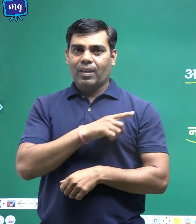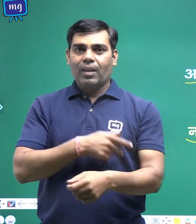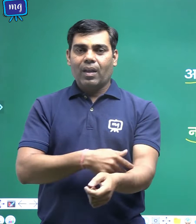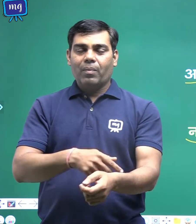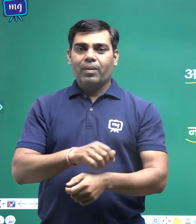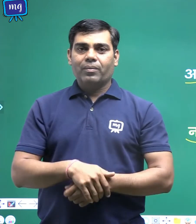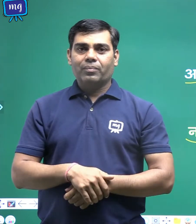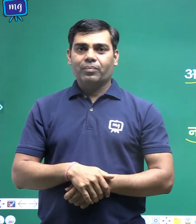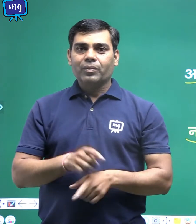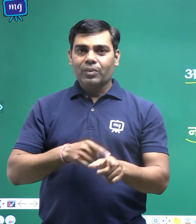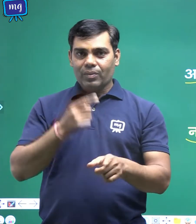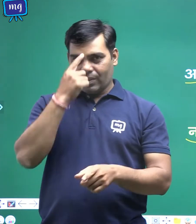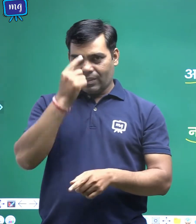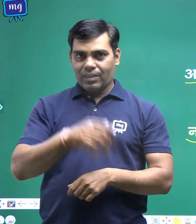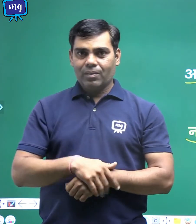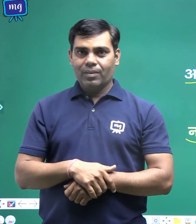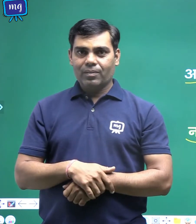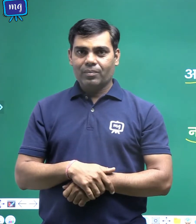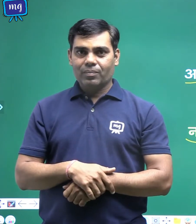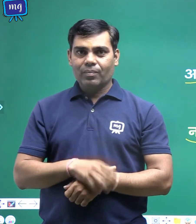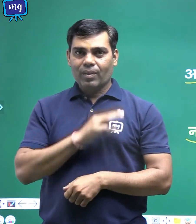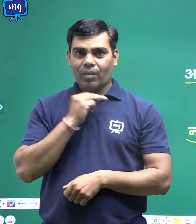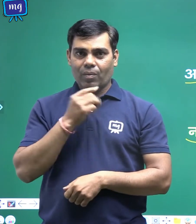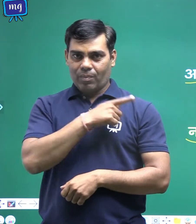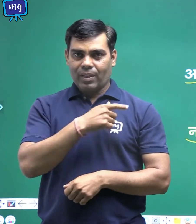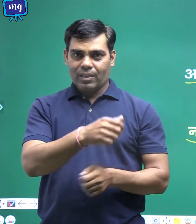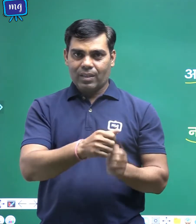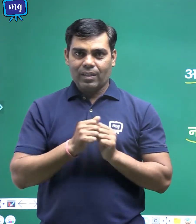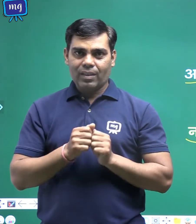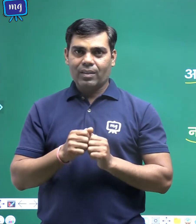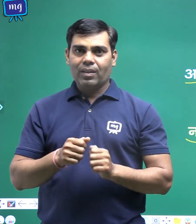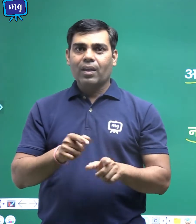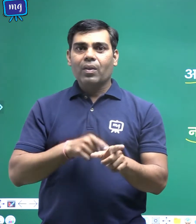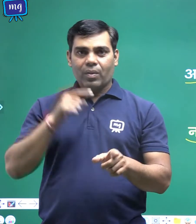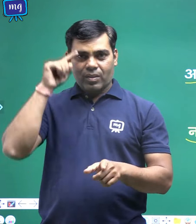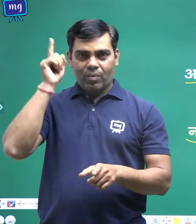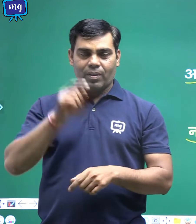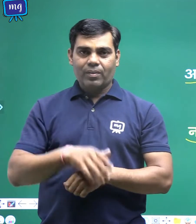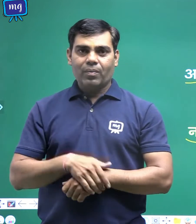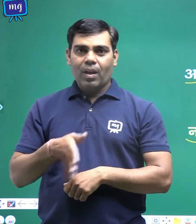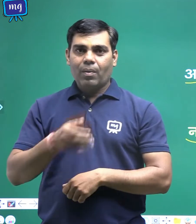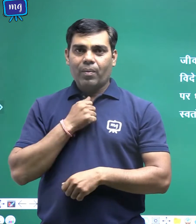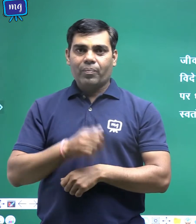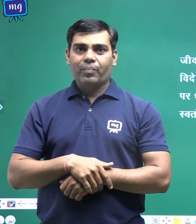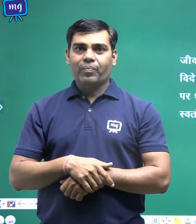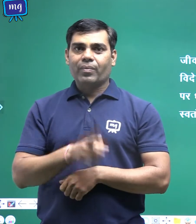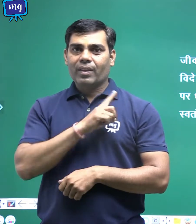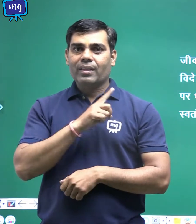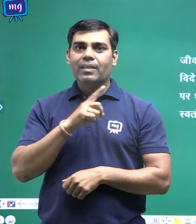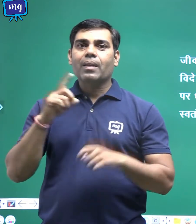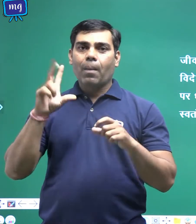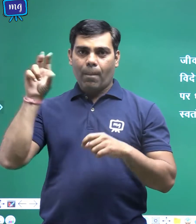है योगेश कुमार तंवर और मेरे साथ हैं योगेश कुमार। अब हम इस पाठ